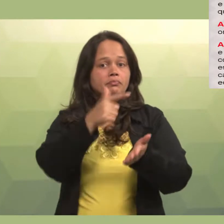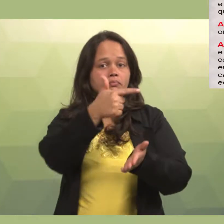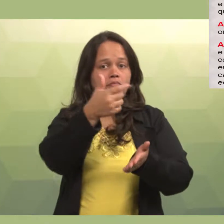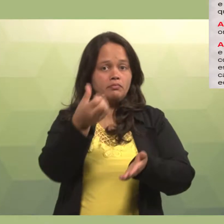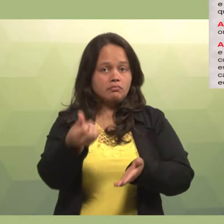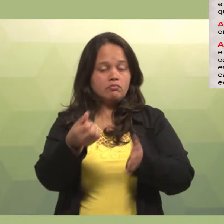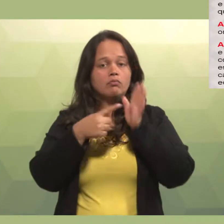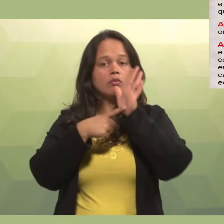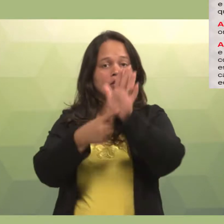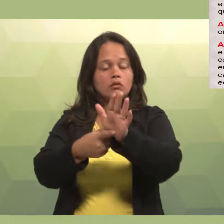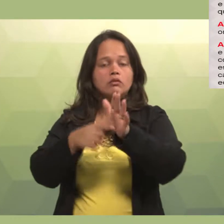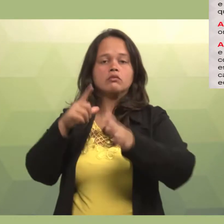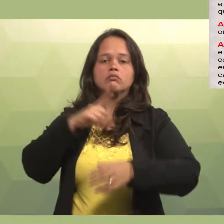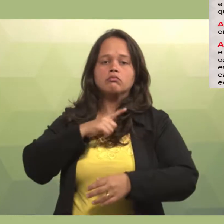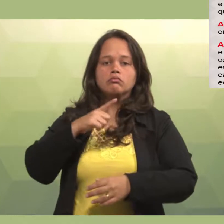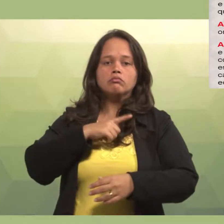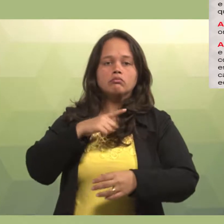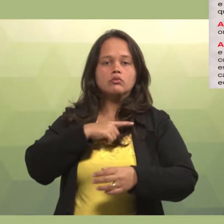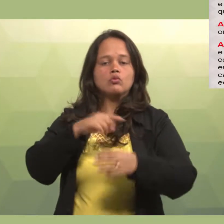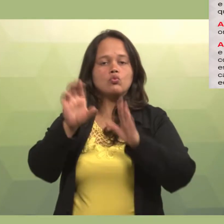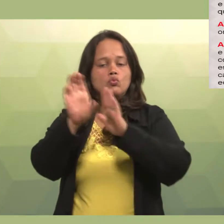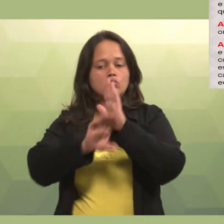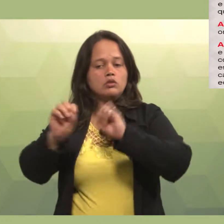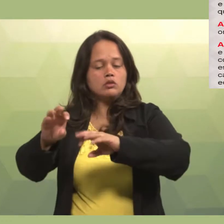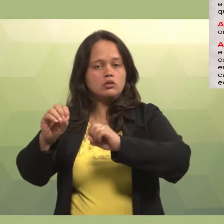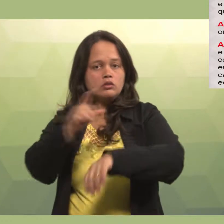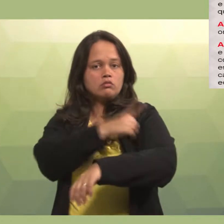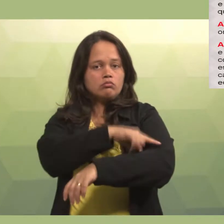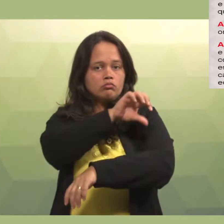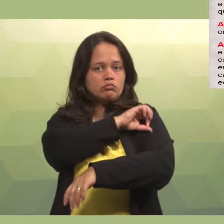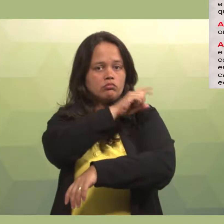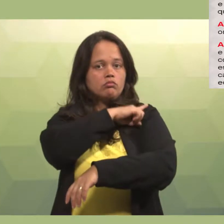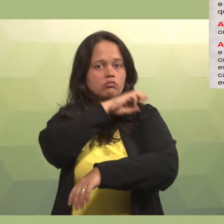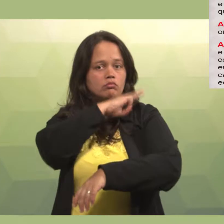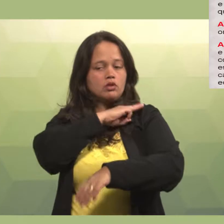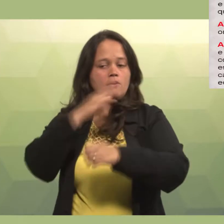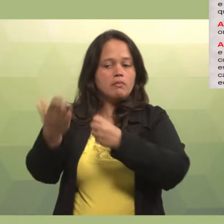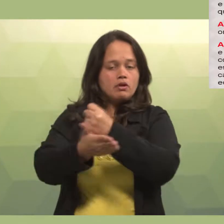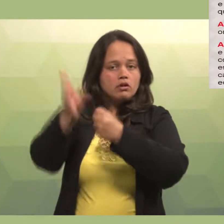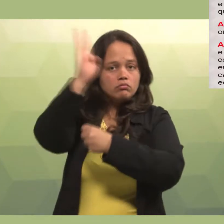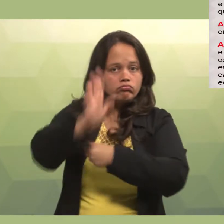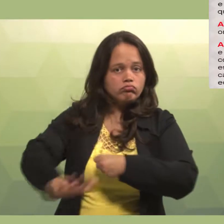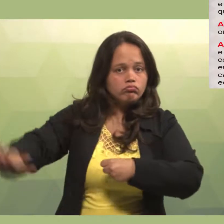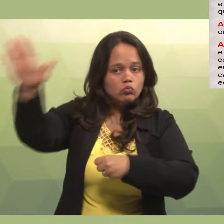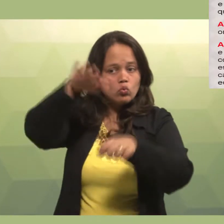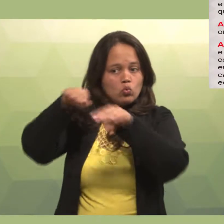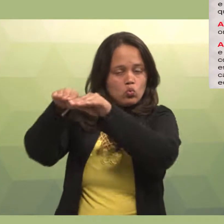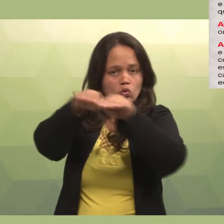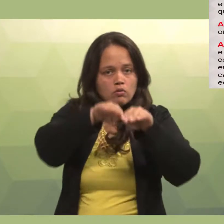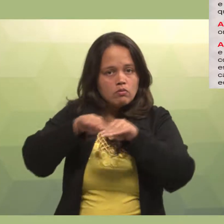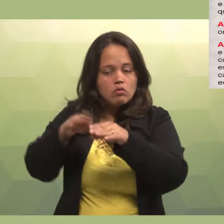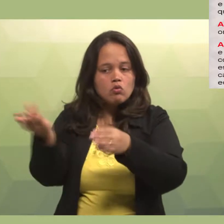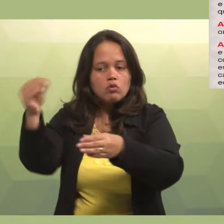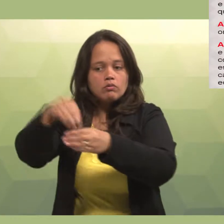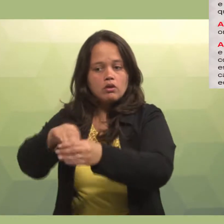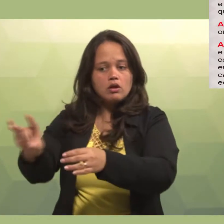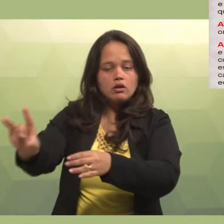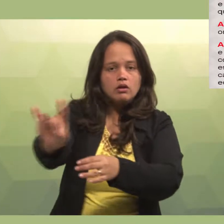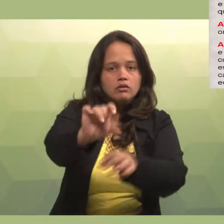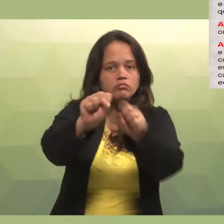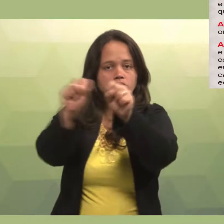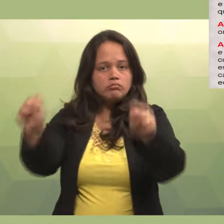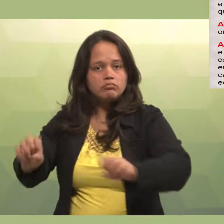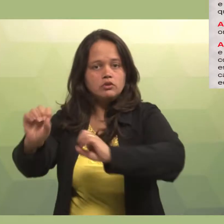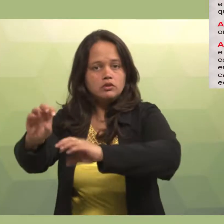fundamental e médio devem ter uma base nacional comum, a ser complementada em cada sistema de ensino e estabelecimento escolar por uma